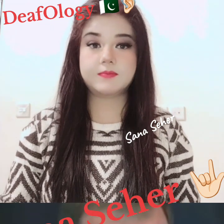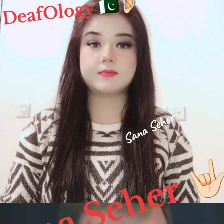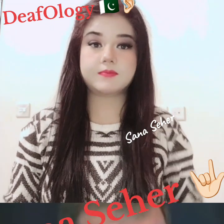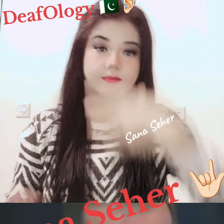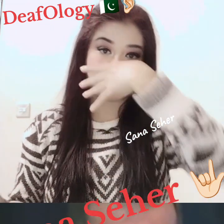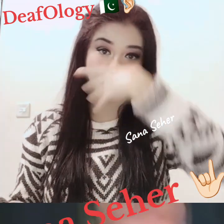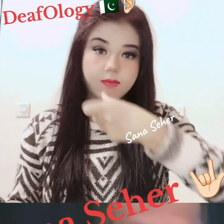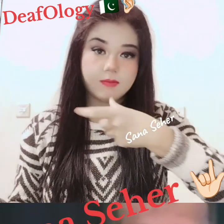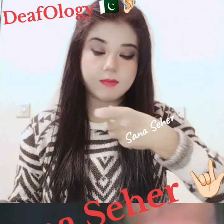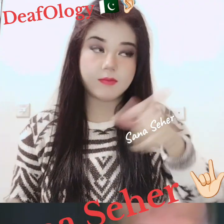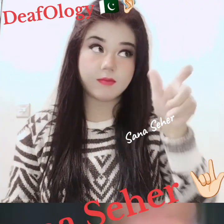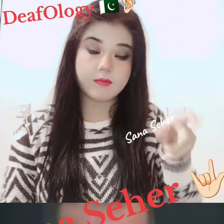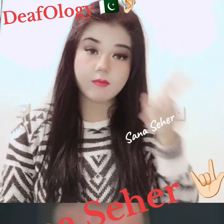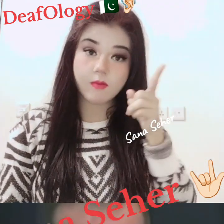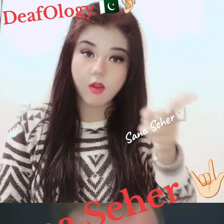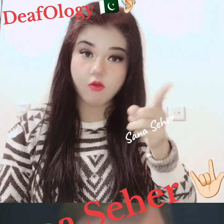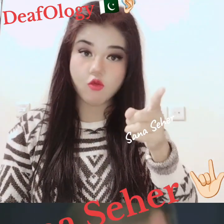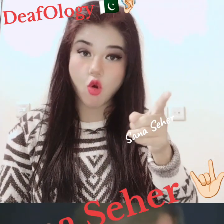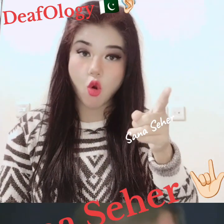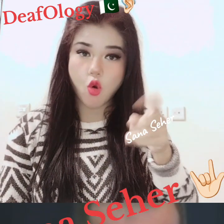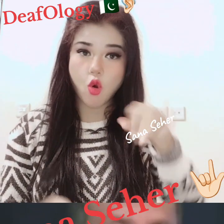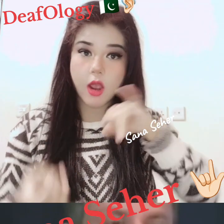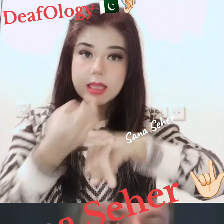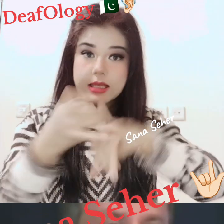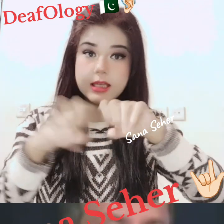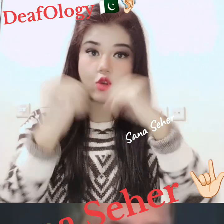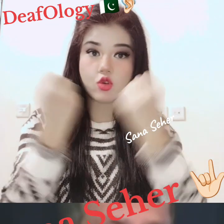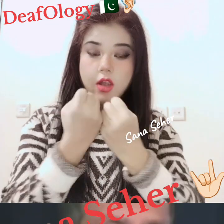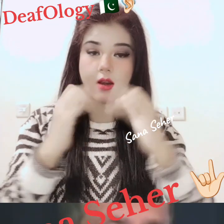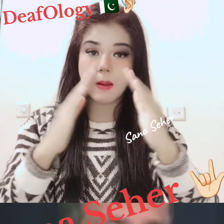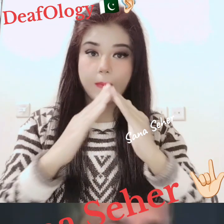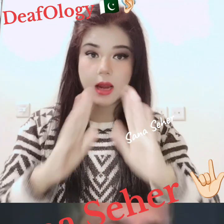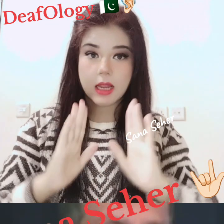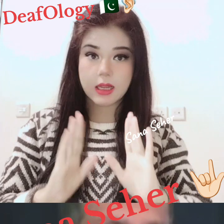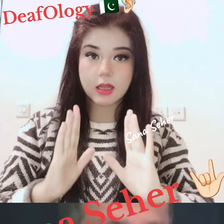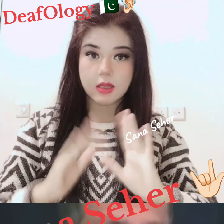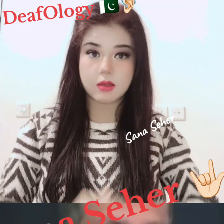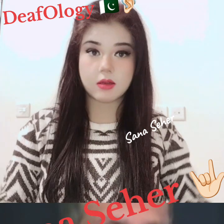دہشت گرد جو سا ہے ہی آپریٹس ود ان دی سوسائٹی.